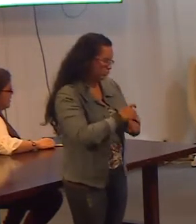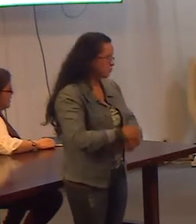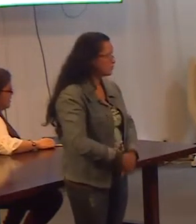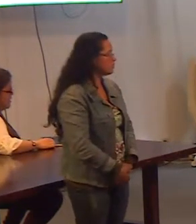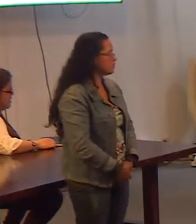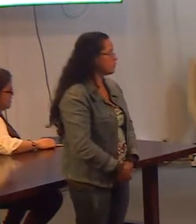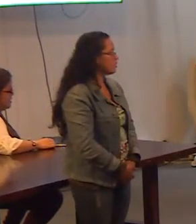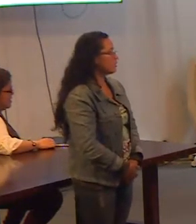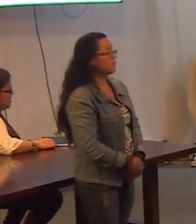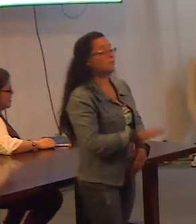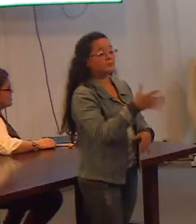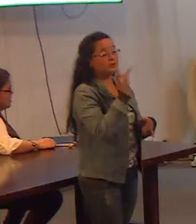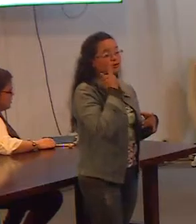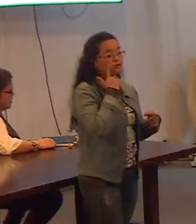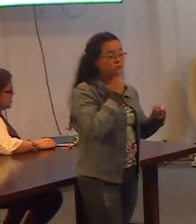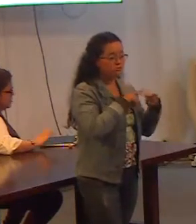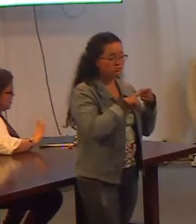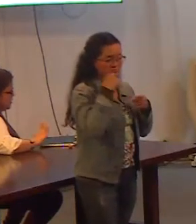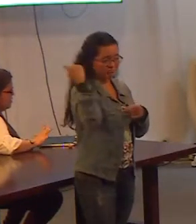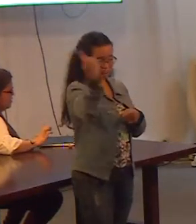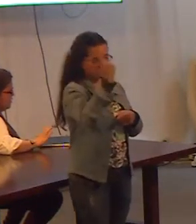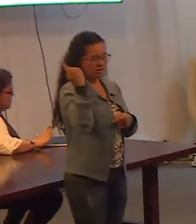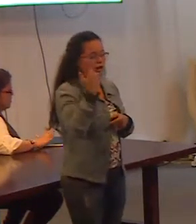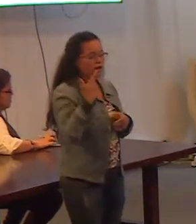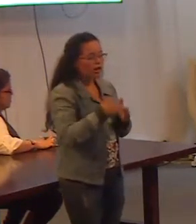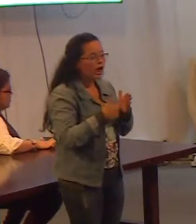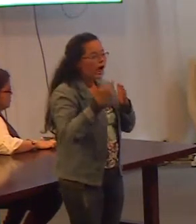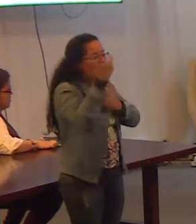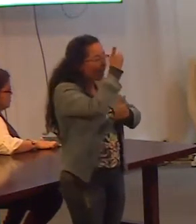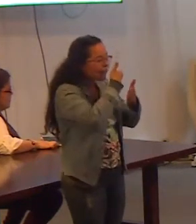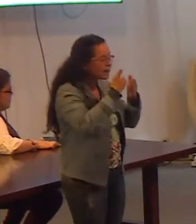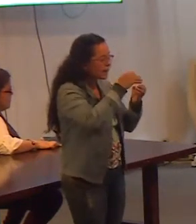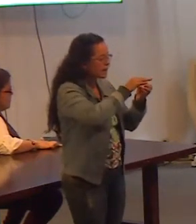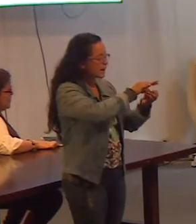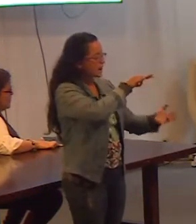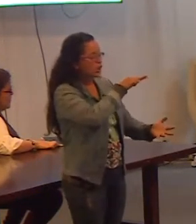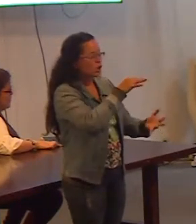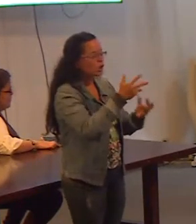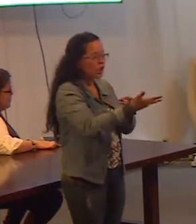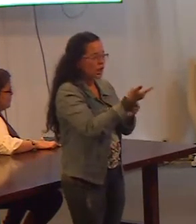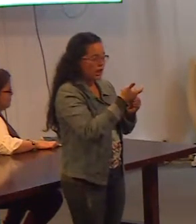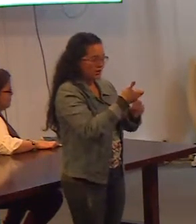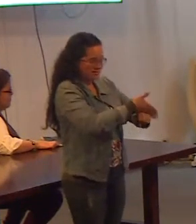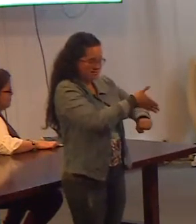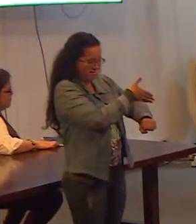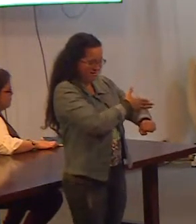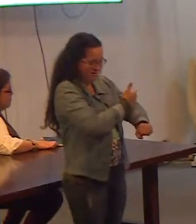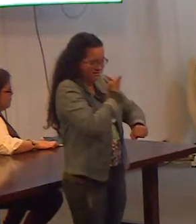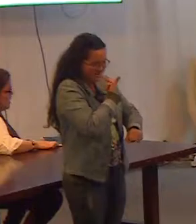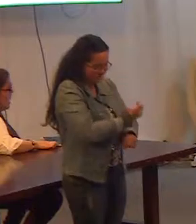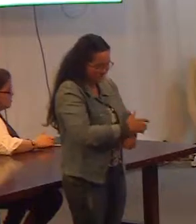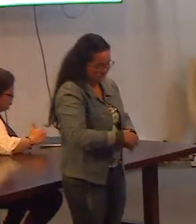Bueno, el propósito general era como analizar los sentidos del arte, como lo nombraba hace un